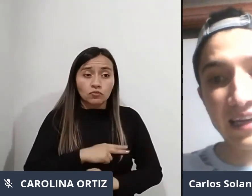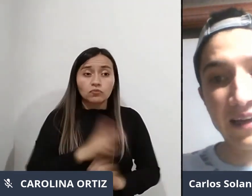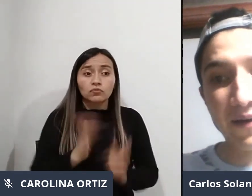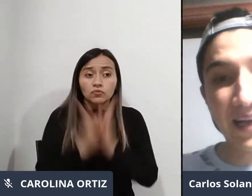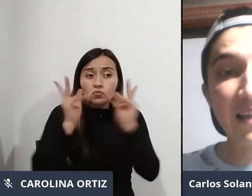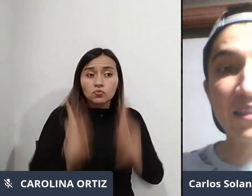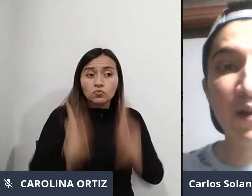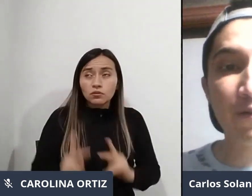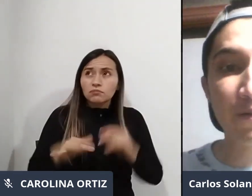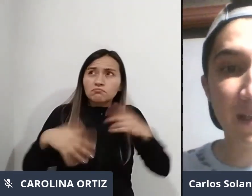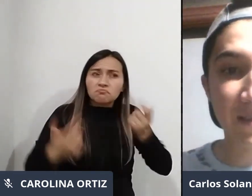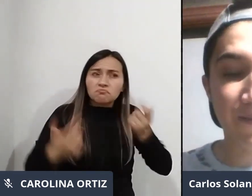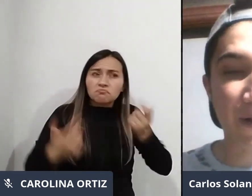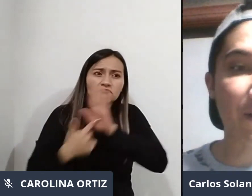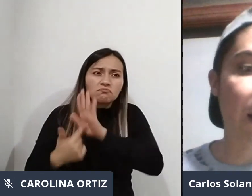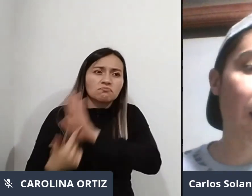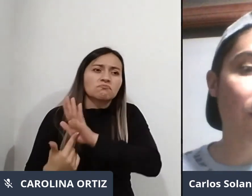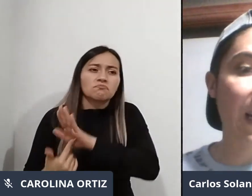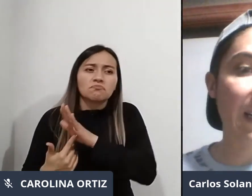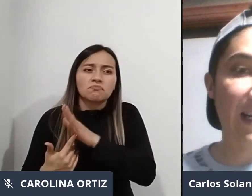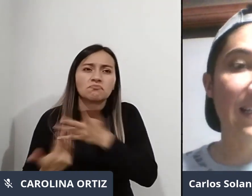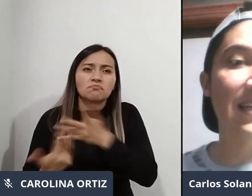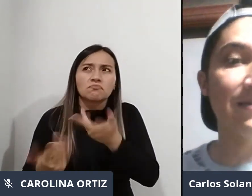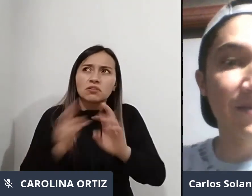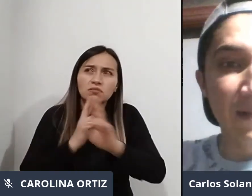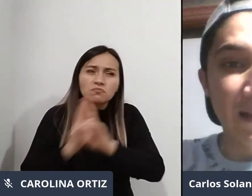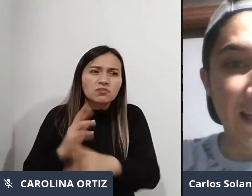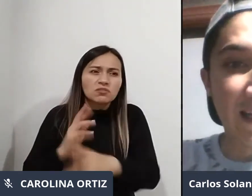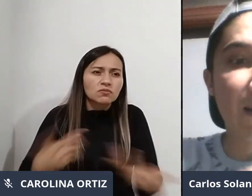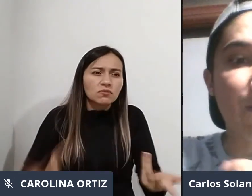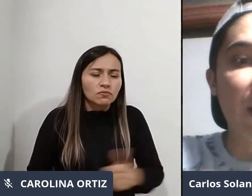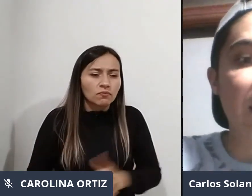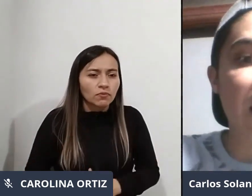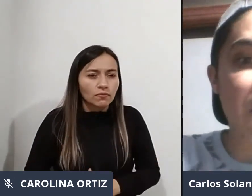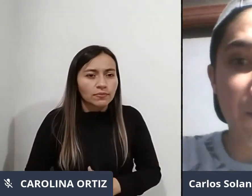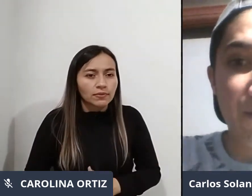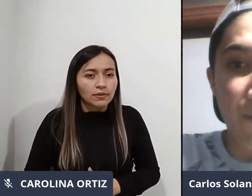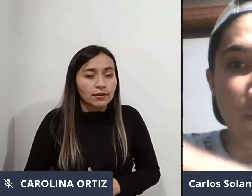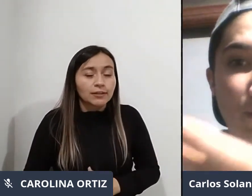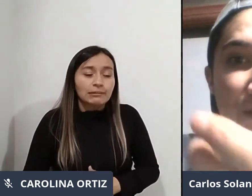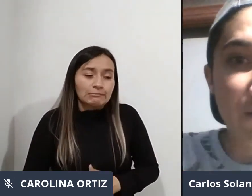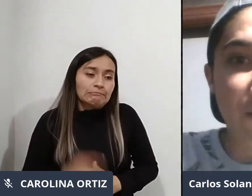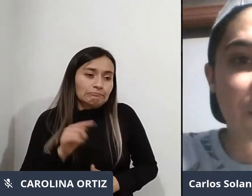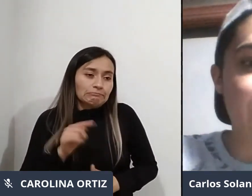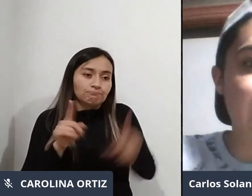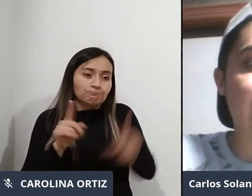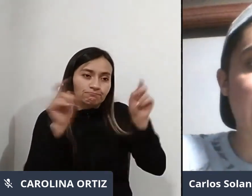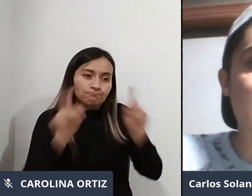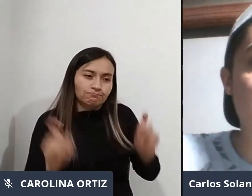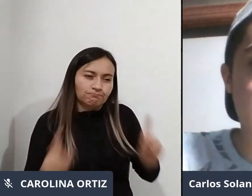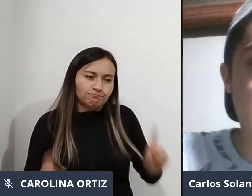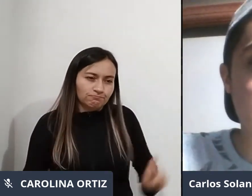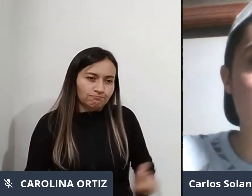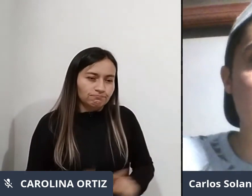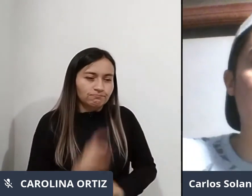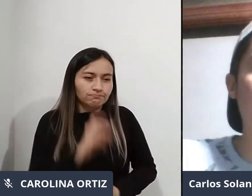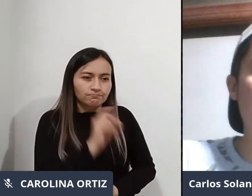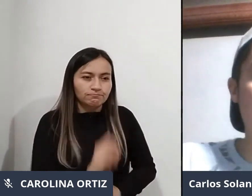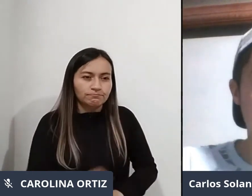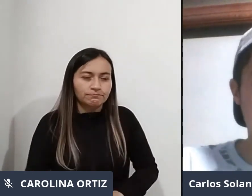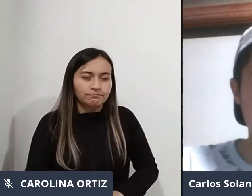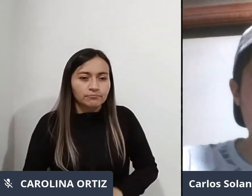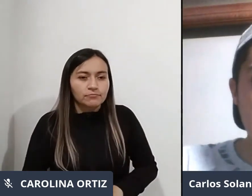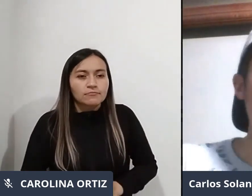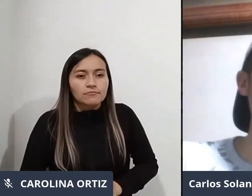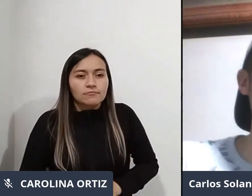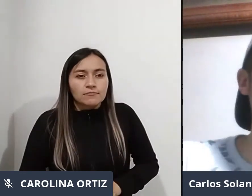Entonces, quedan esas preguntas, pero el trabajo que realizan y que estamos realizando muchos de nosotros, de los que están aquí conectados, de los que están